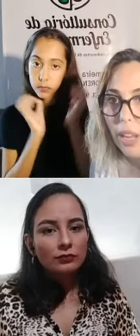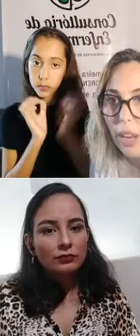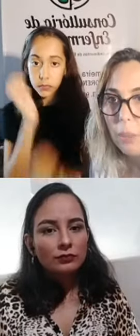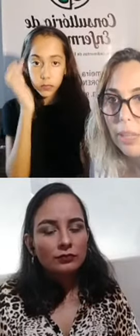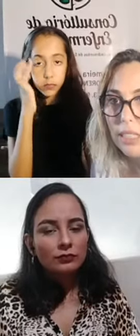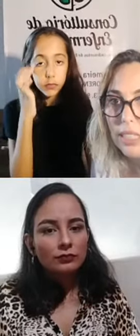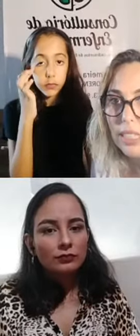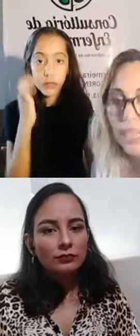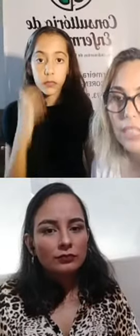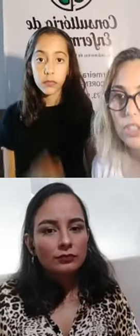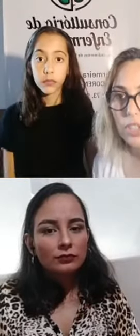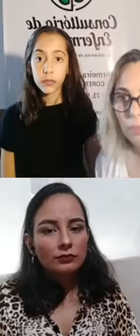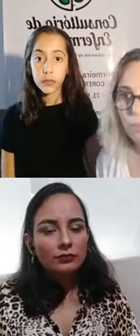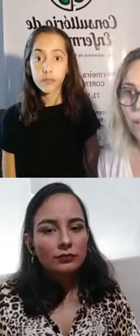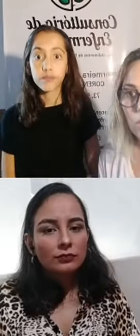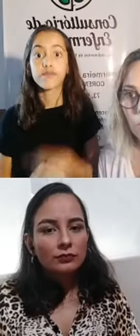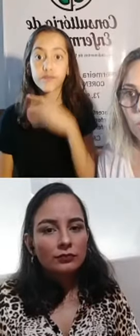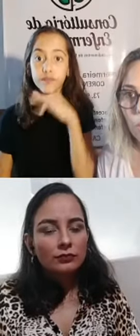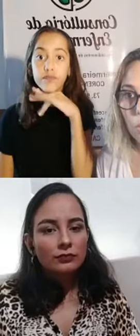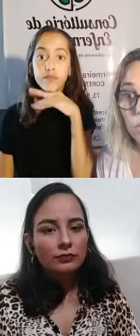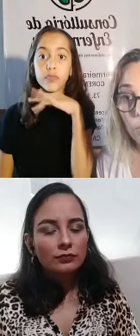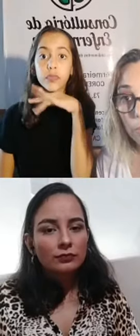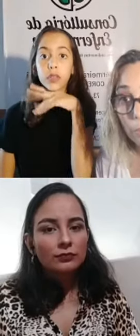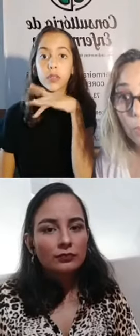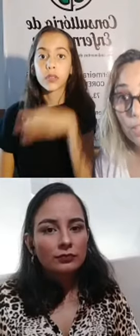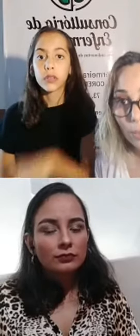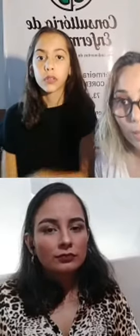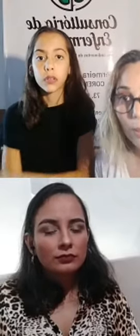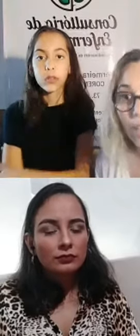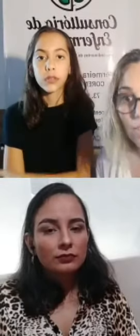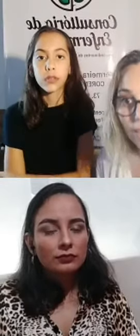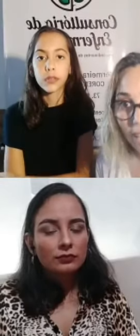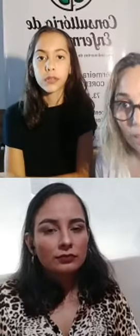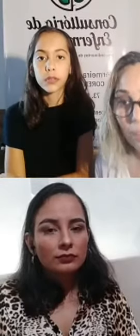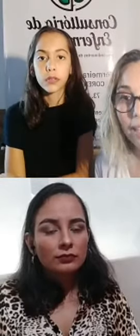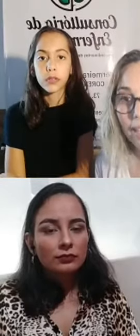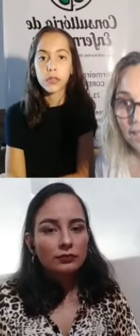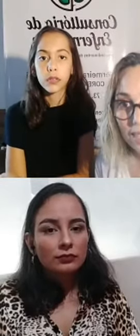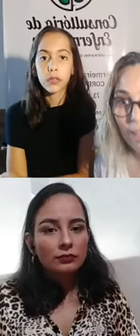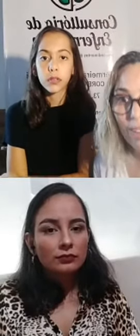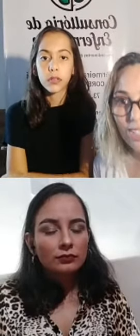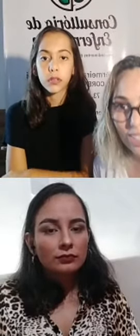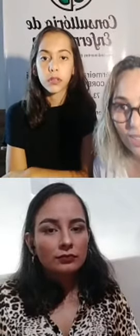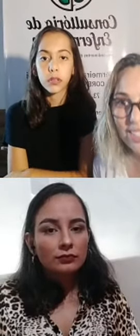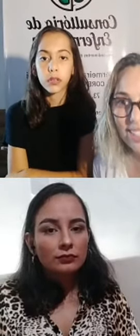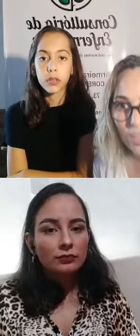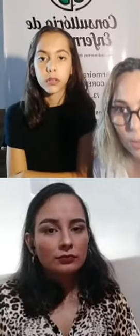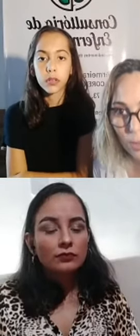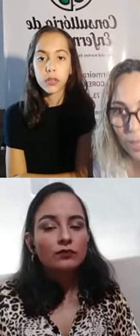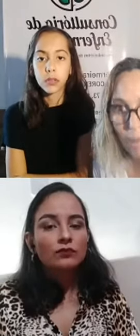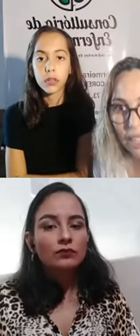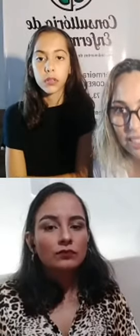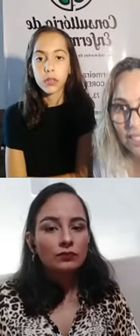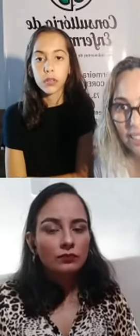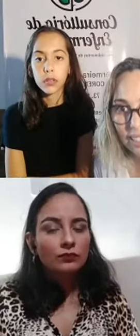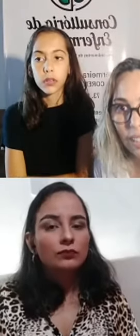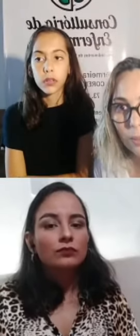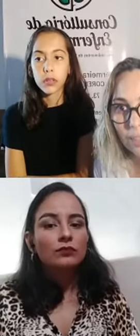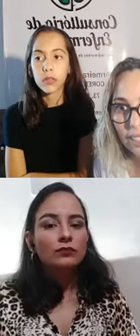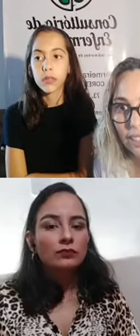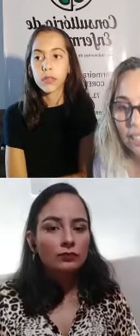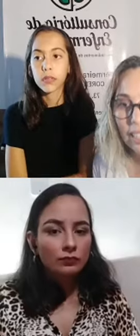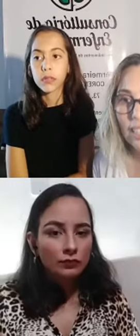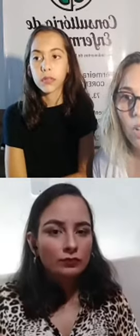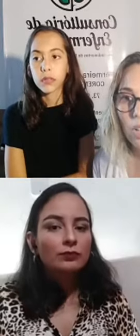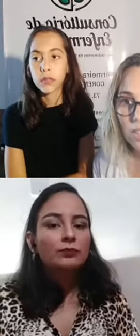transtorno, realmente a gente perde um pouco. Por isso que não é indicado para crianças menores de 2 anos o uso da máscara, né,